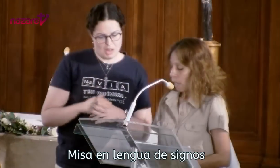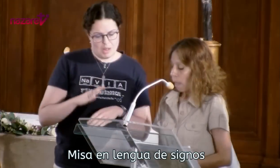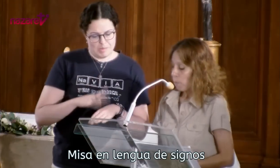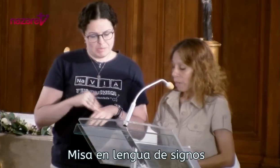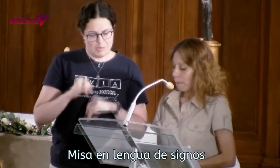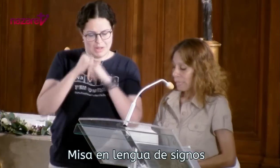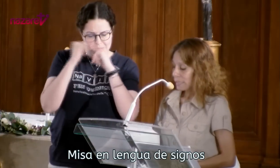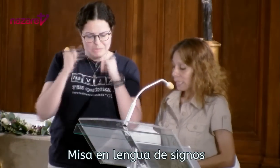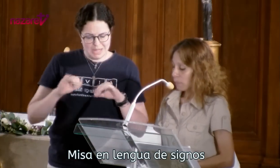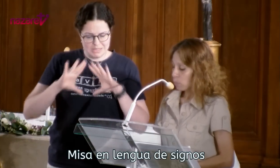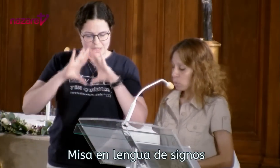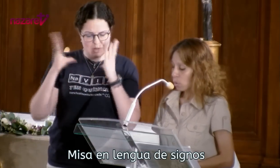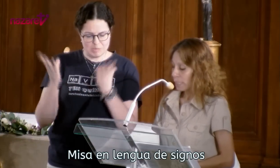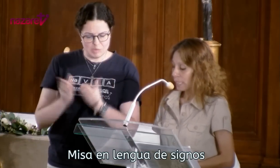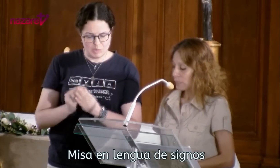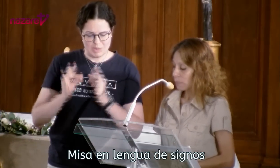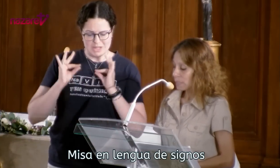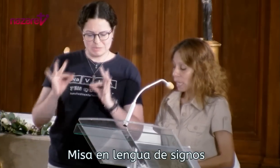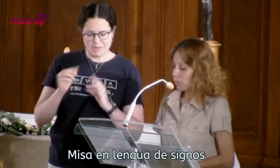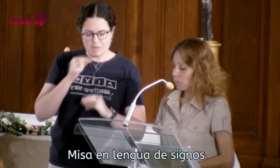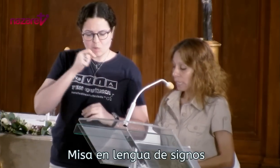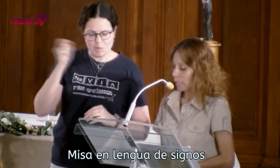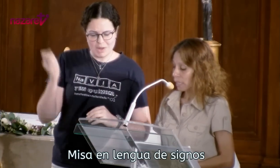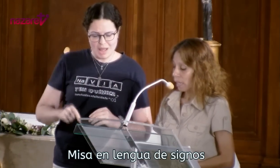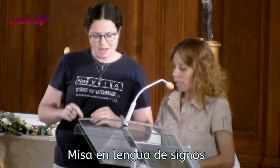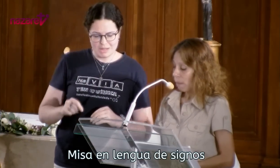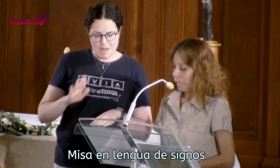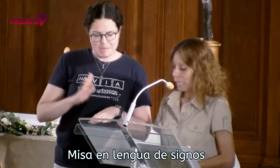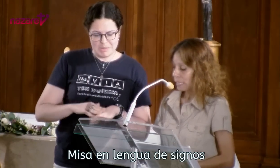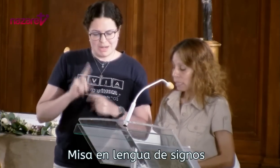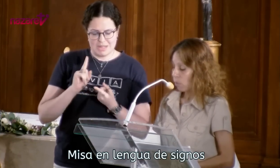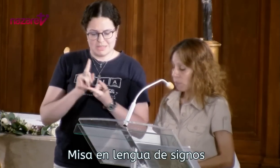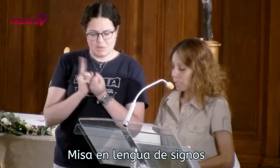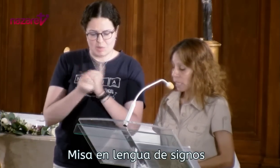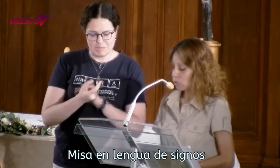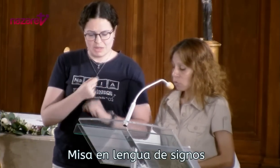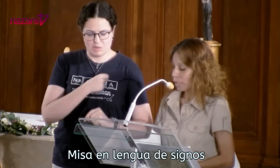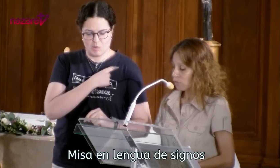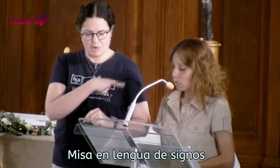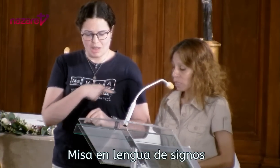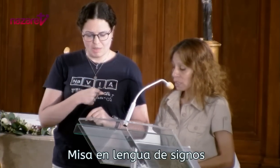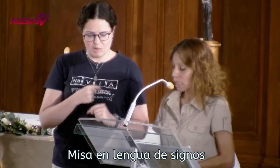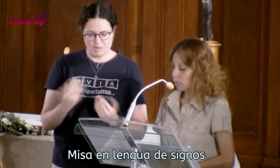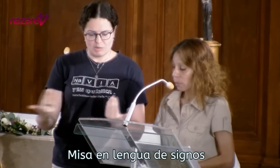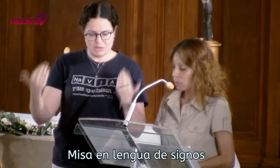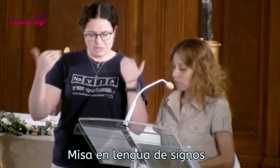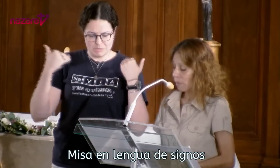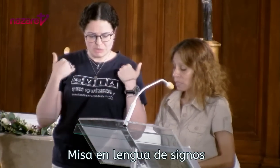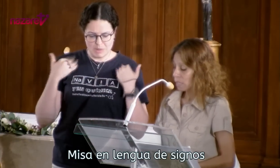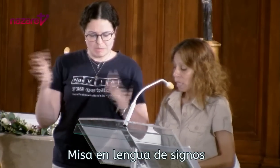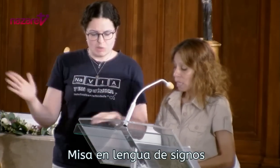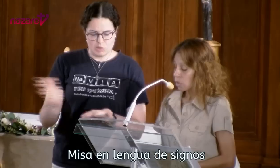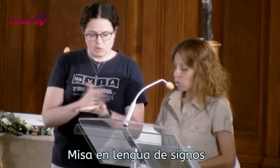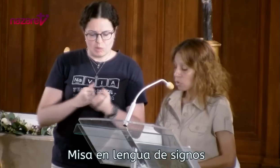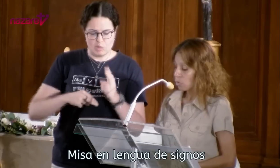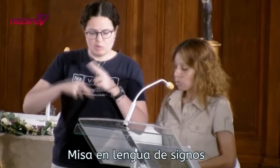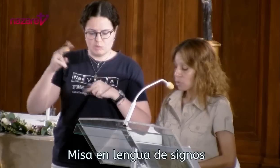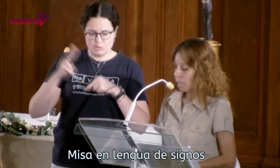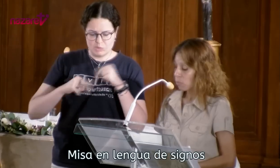Por la paz en el mundo y en especial en Ucrania, para que se conviertan los corazones de los responsables y todos construyamos